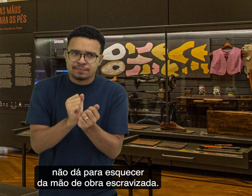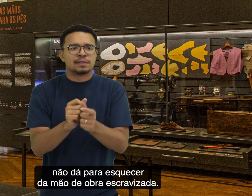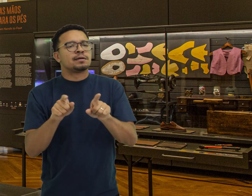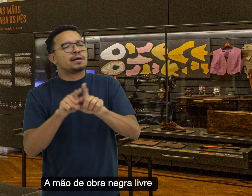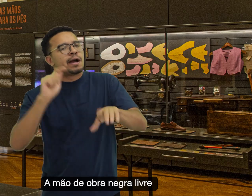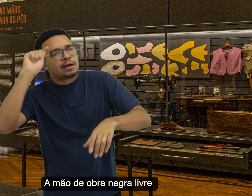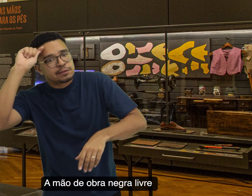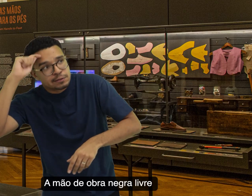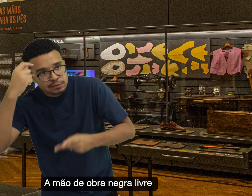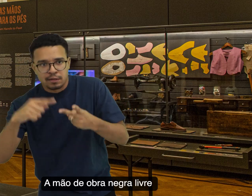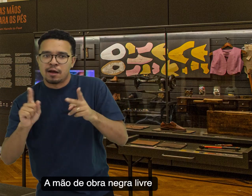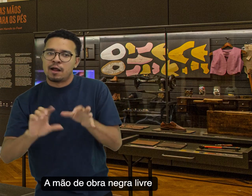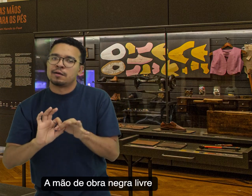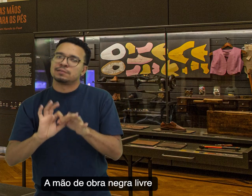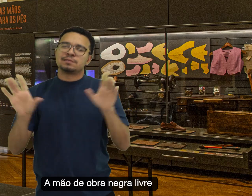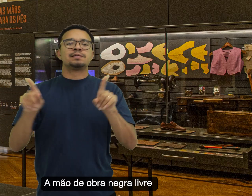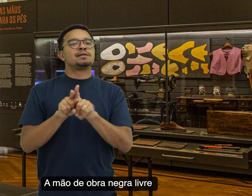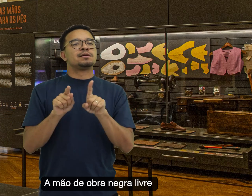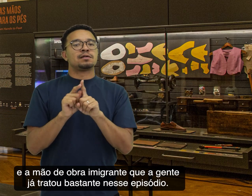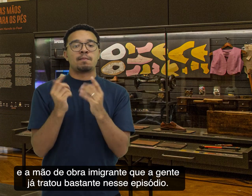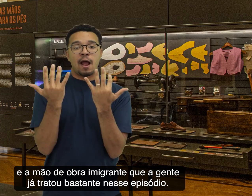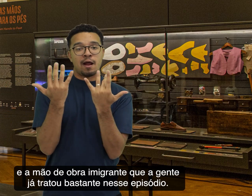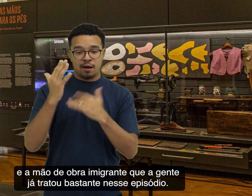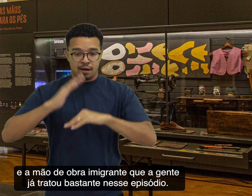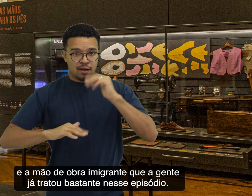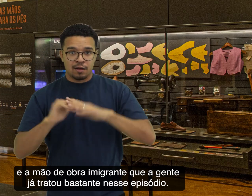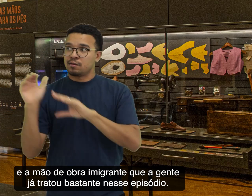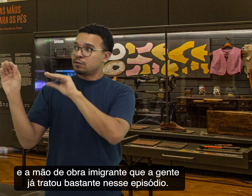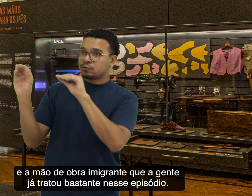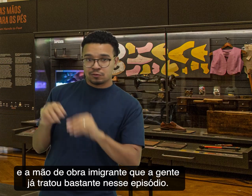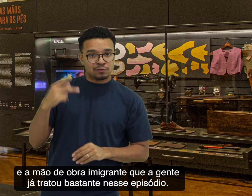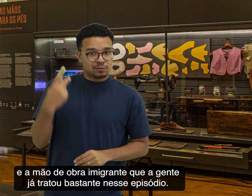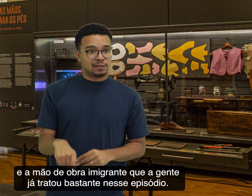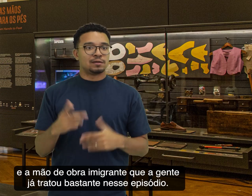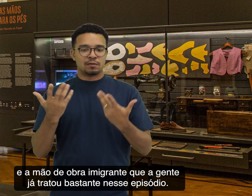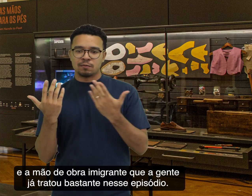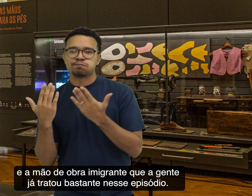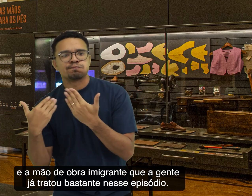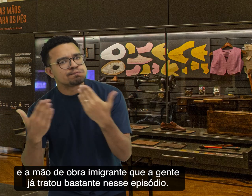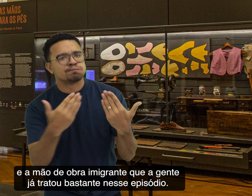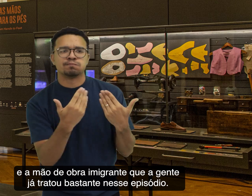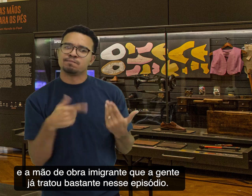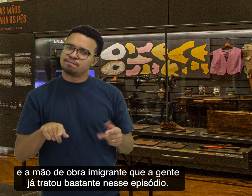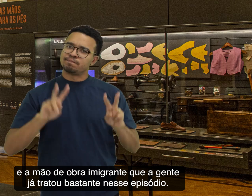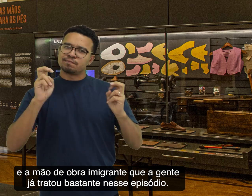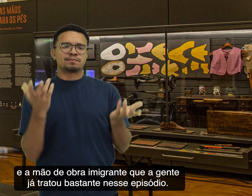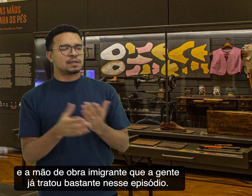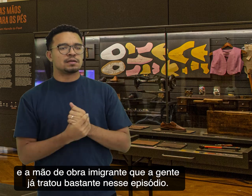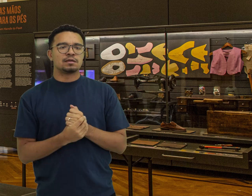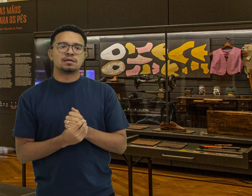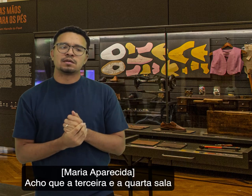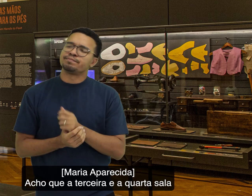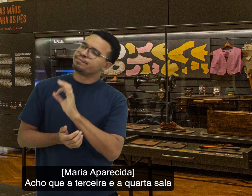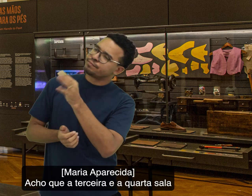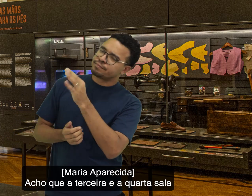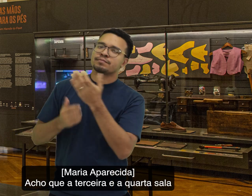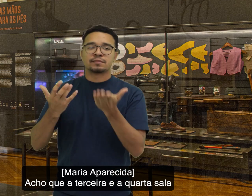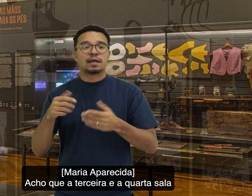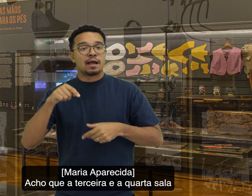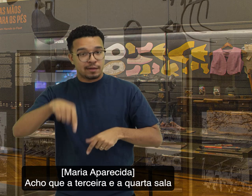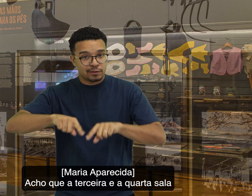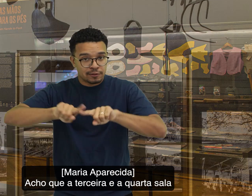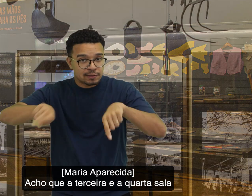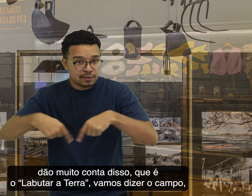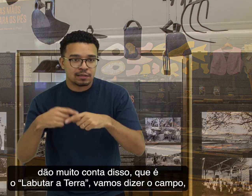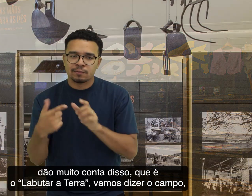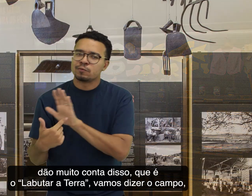de obra escravizada, a mão de obra negra livre e a mão de obra imigrante, que a gente já tratou bastante nesse episódio. Acho